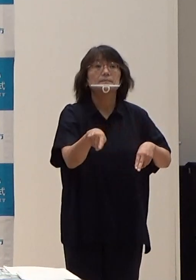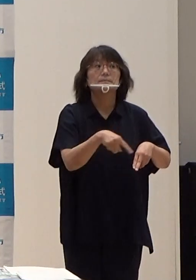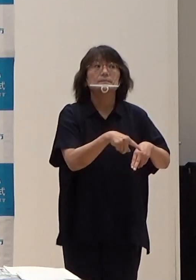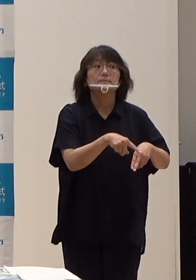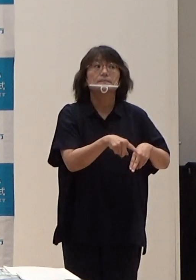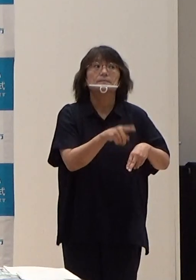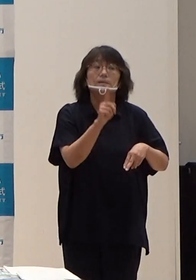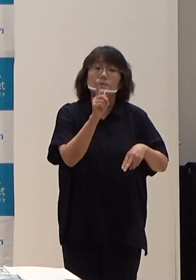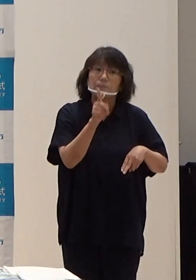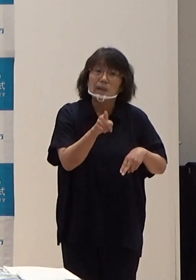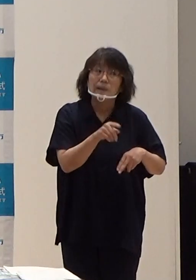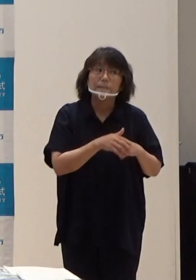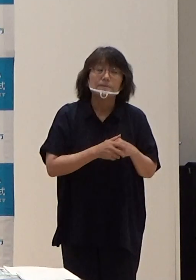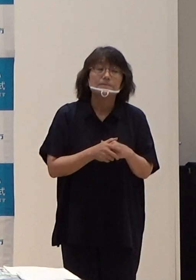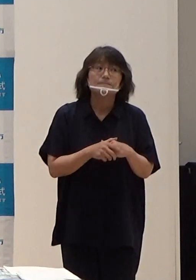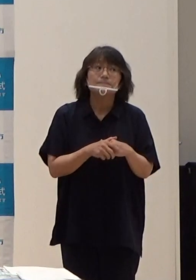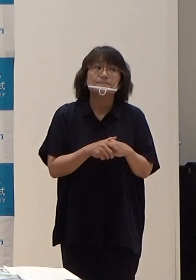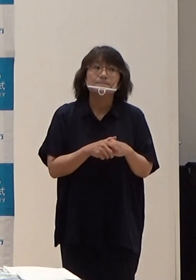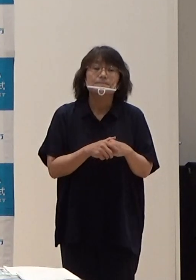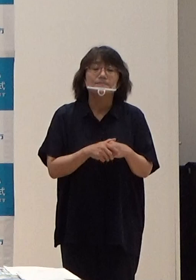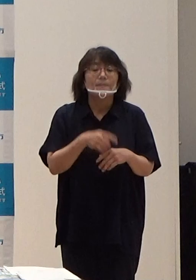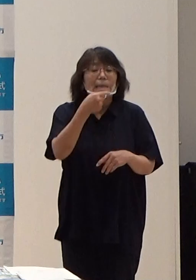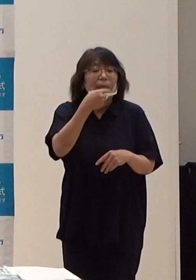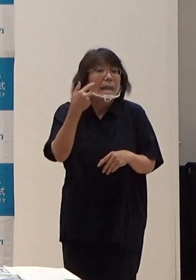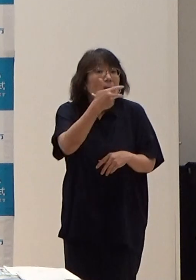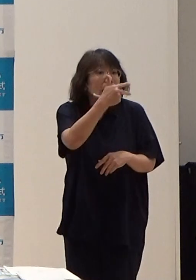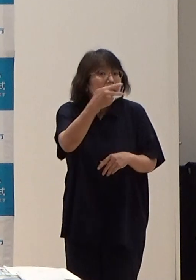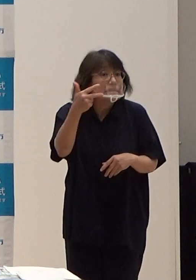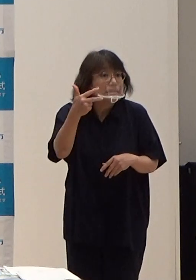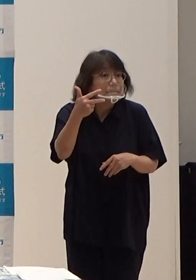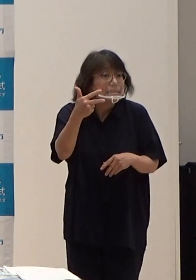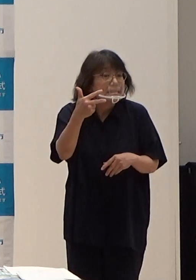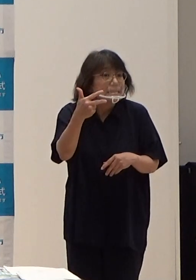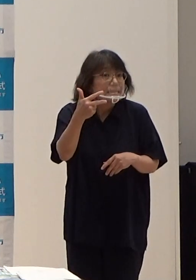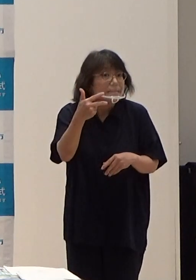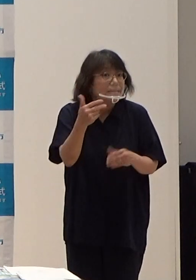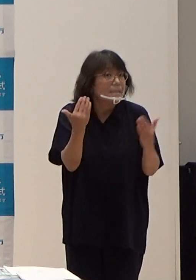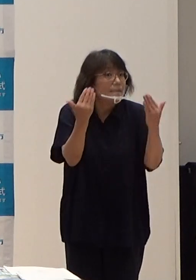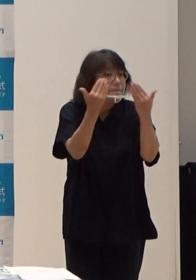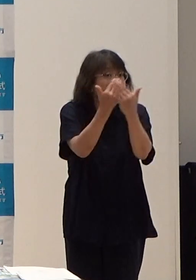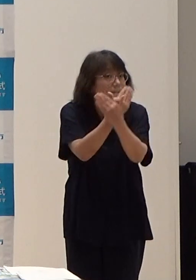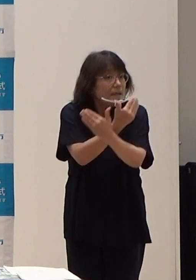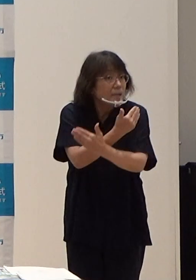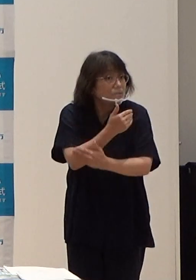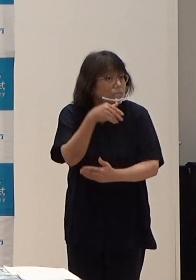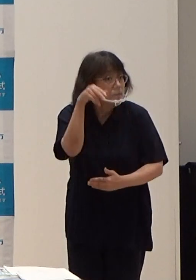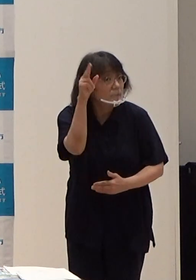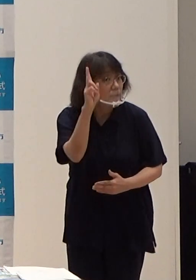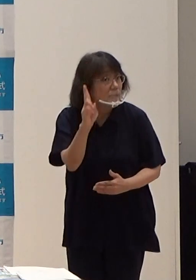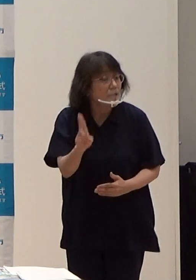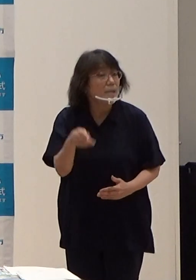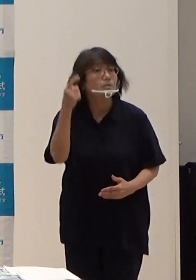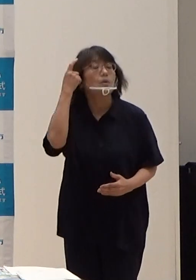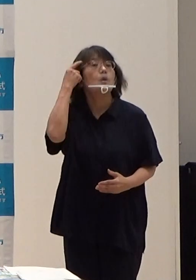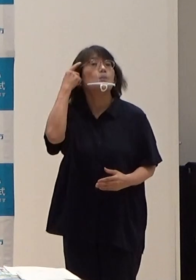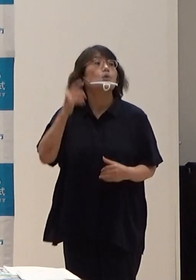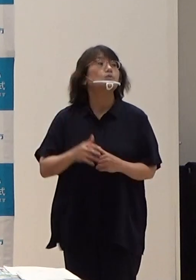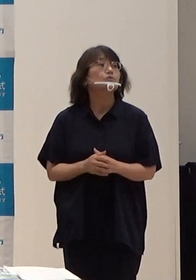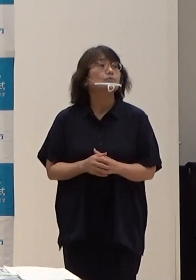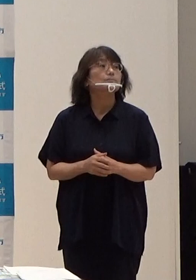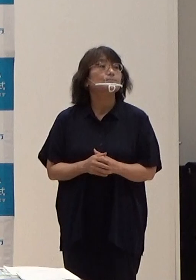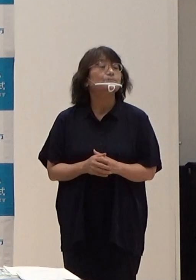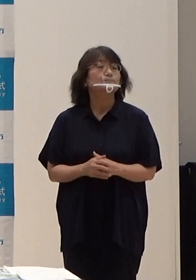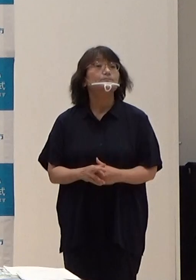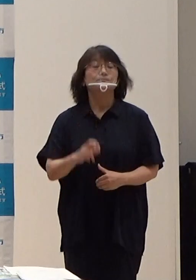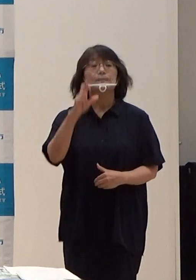指標上その赤字路線の扱いになる可能性があります。近日中に JR の社長が